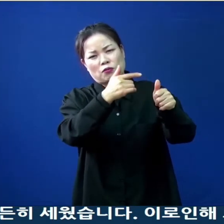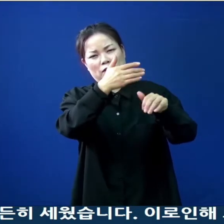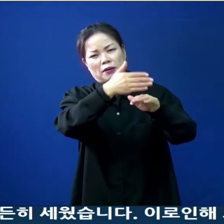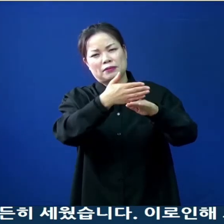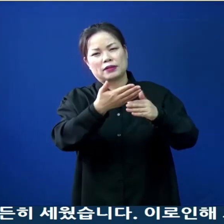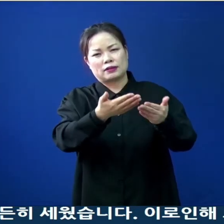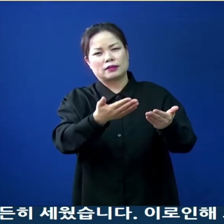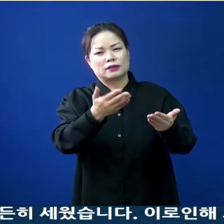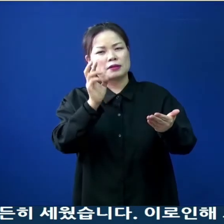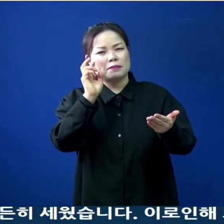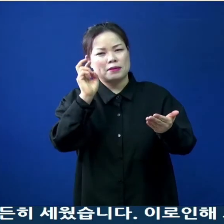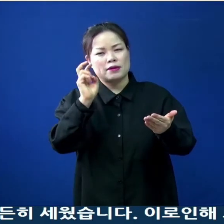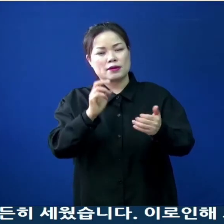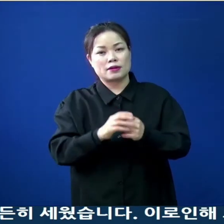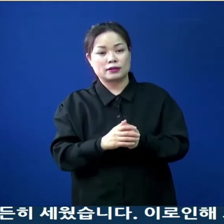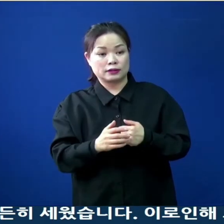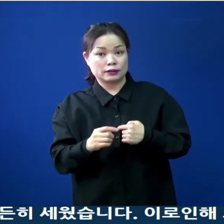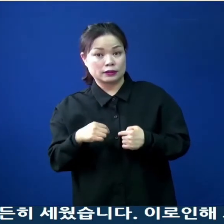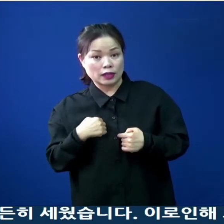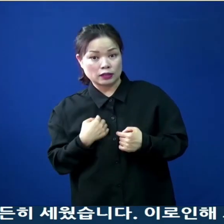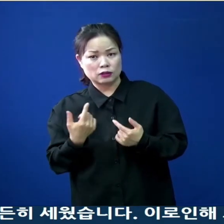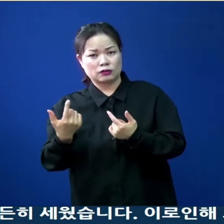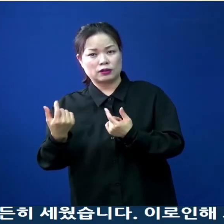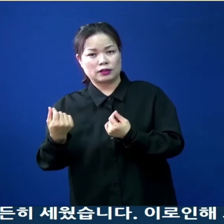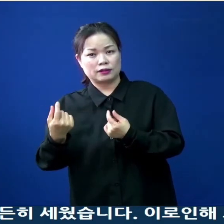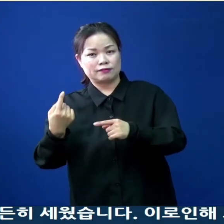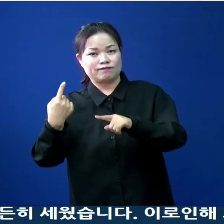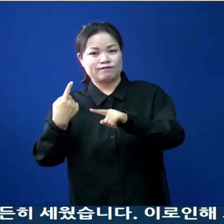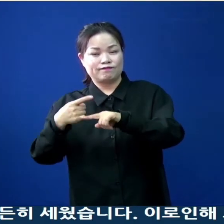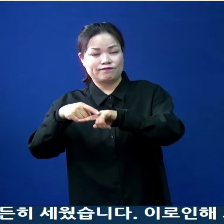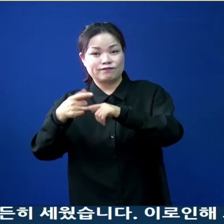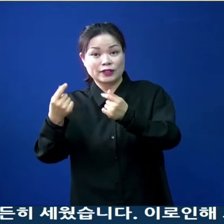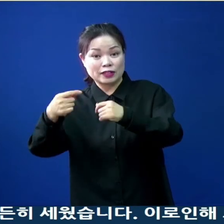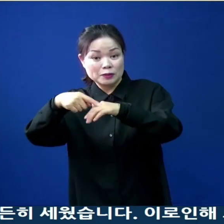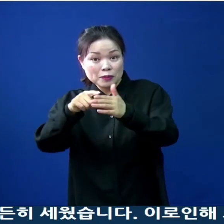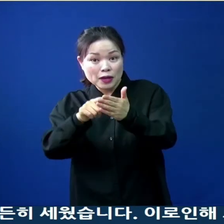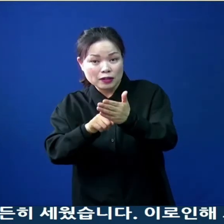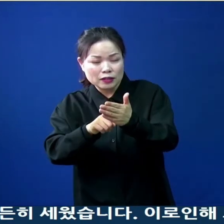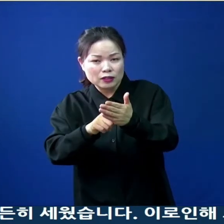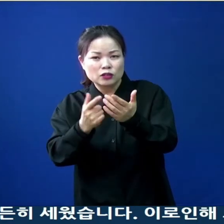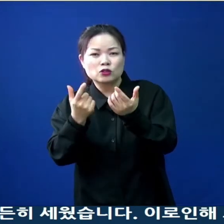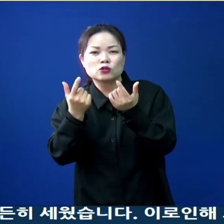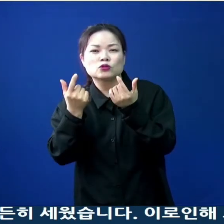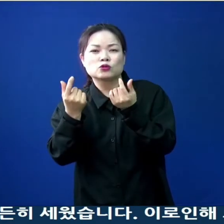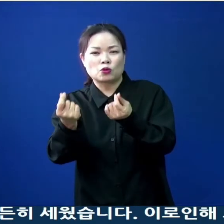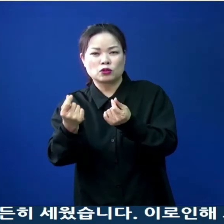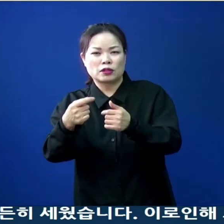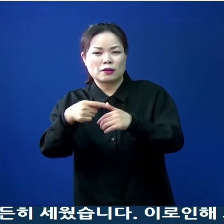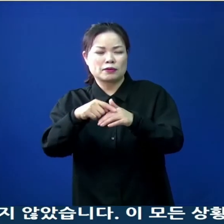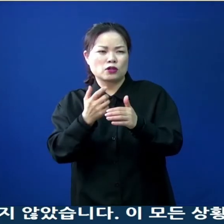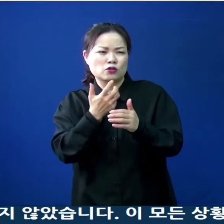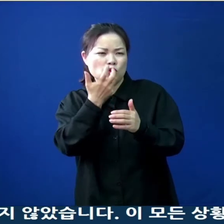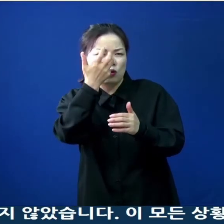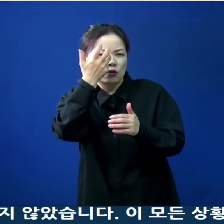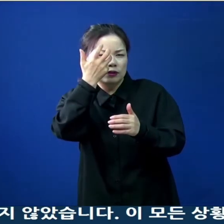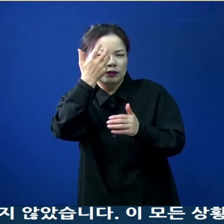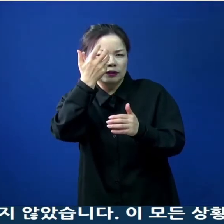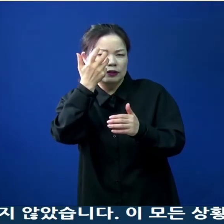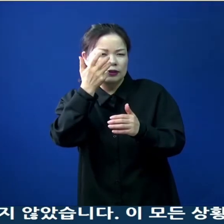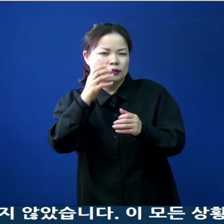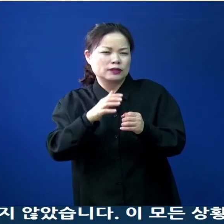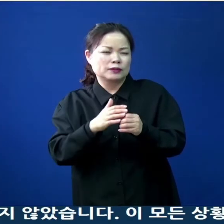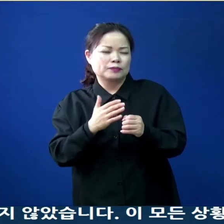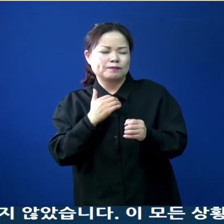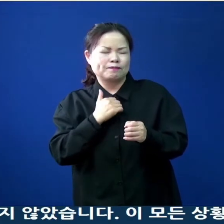것입니다. 자신과 같은 마음을 가진 자, 자신과 동일하게 영혼을 향한 참을 수 없는 마음을